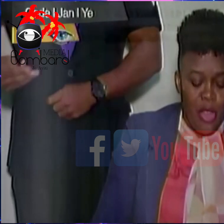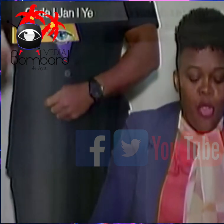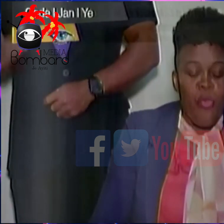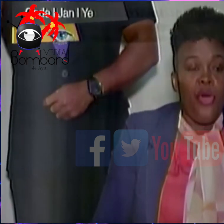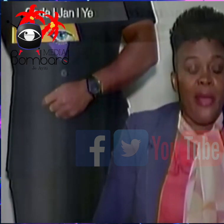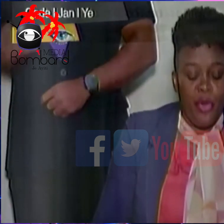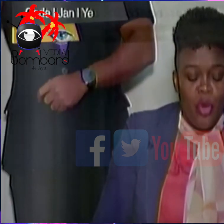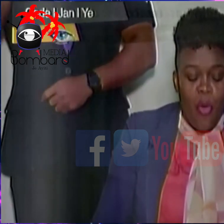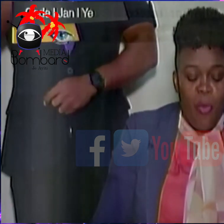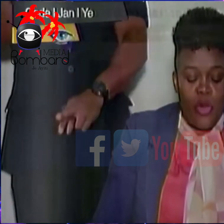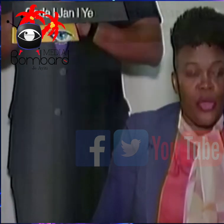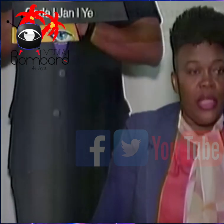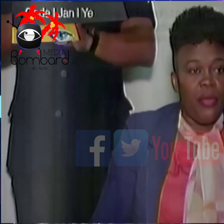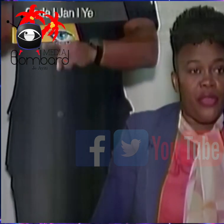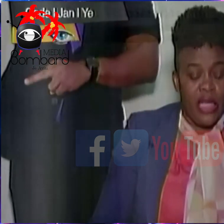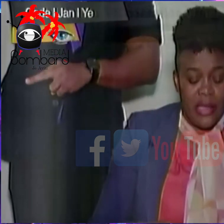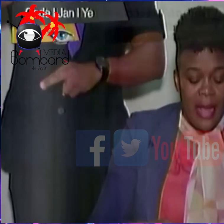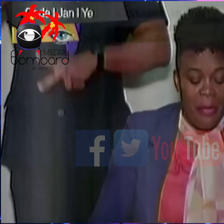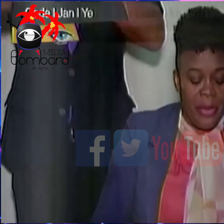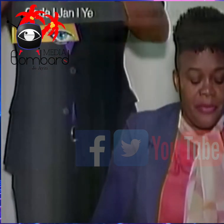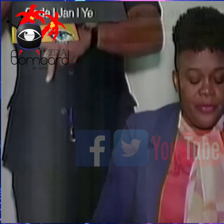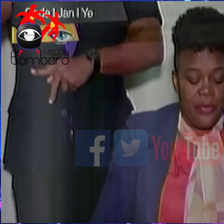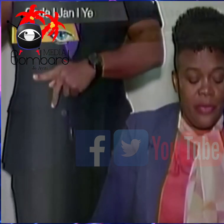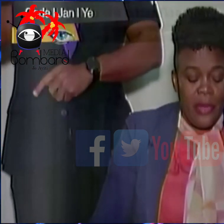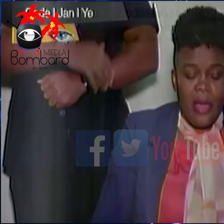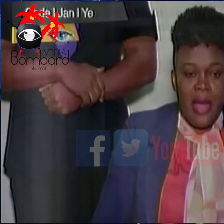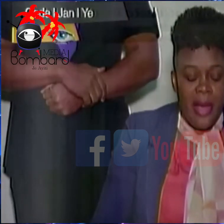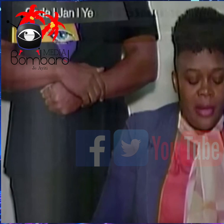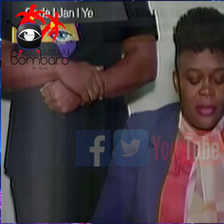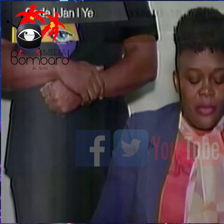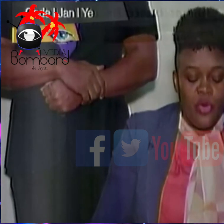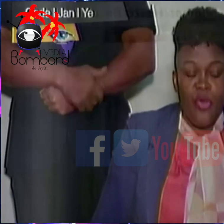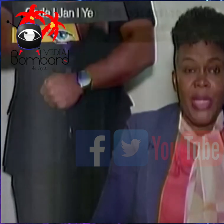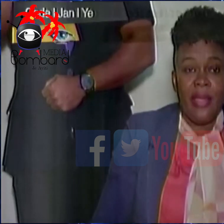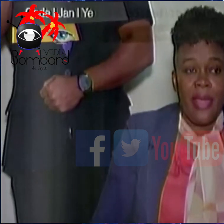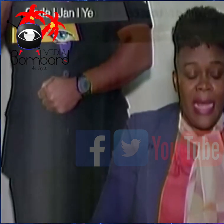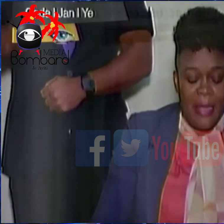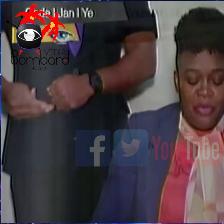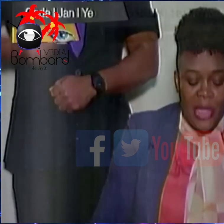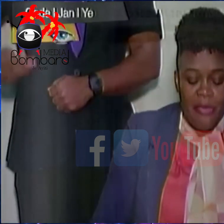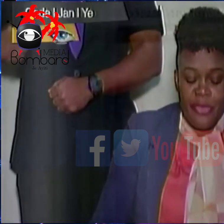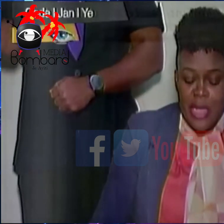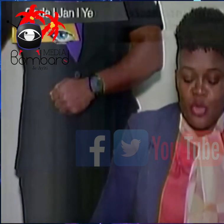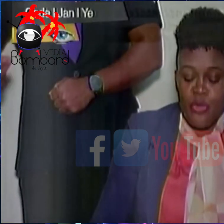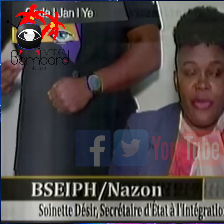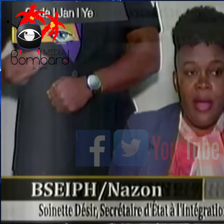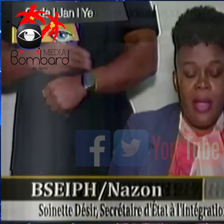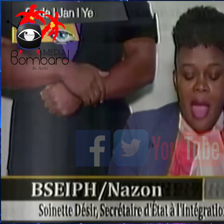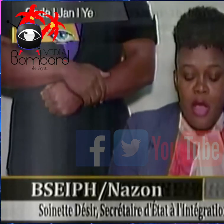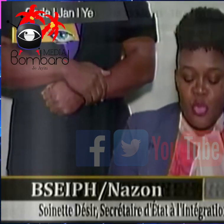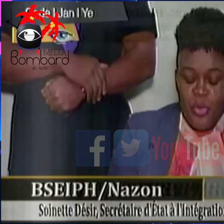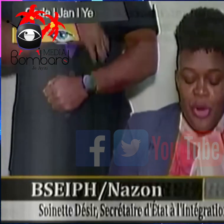matériels pour répondre aux besoins des personnes handicapées. Car le matériel adapté vient